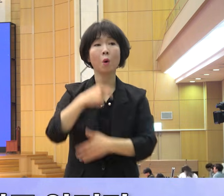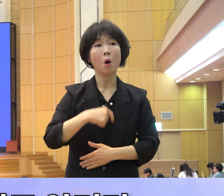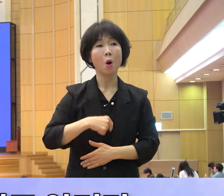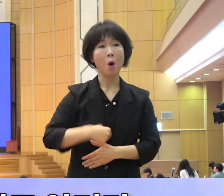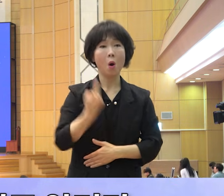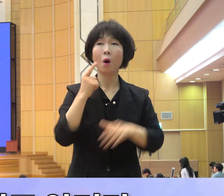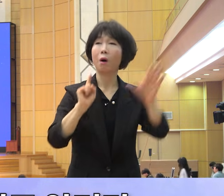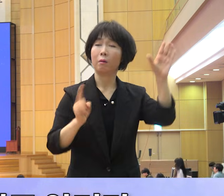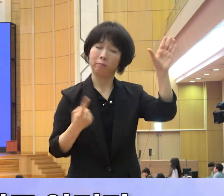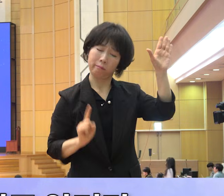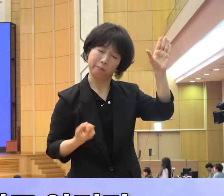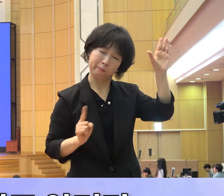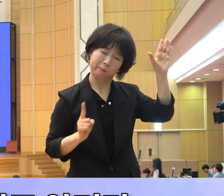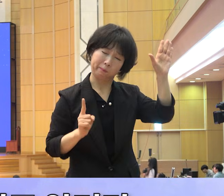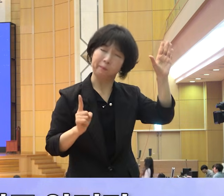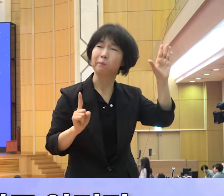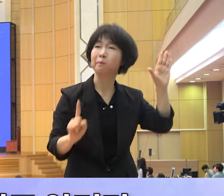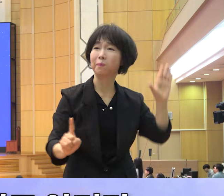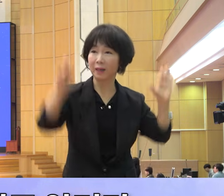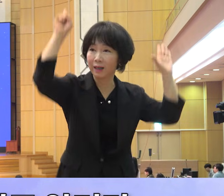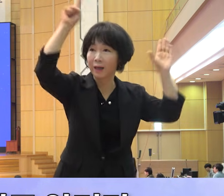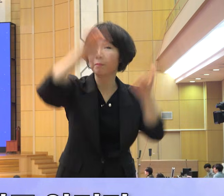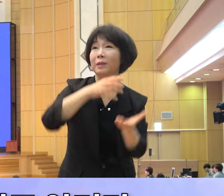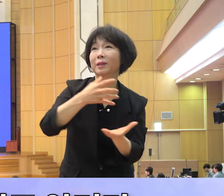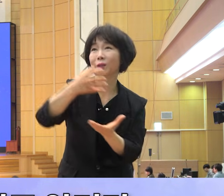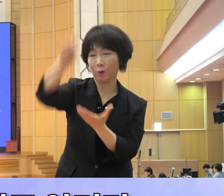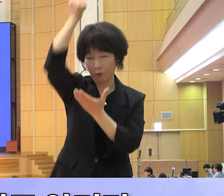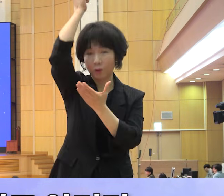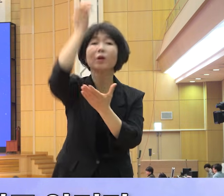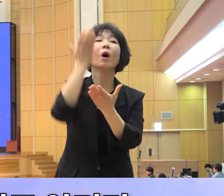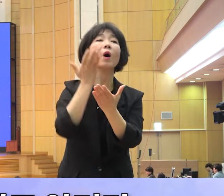주님 홀로 높이